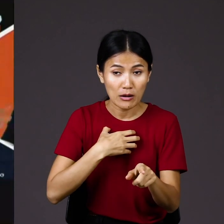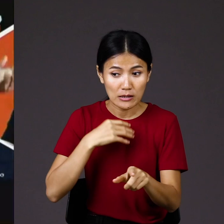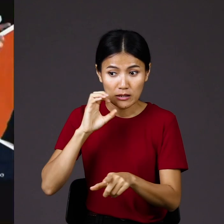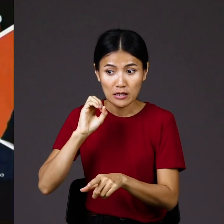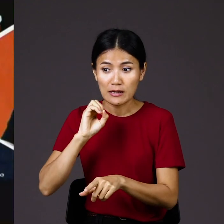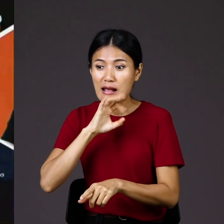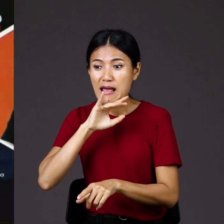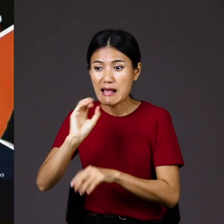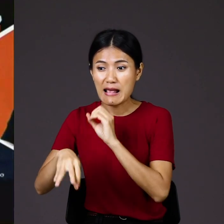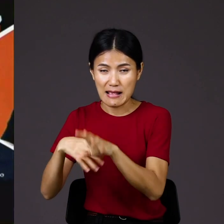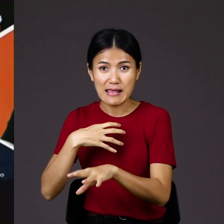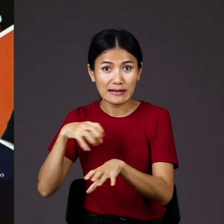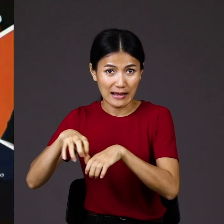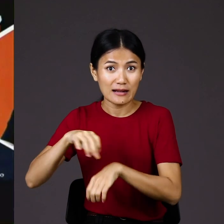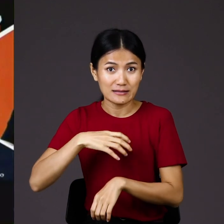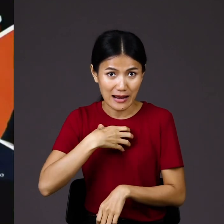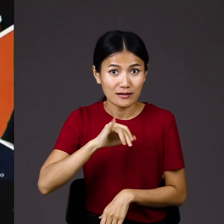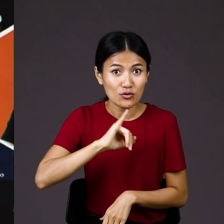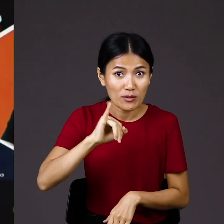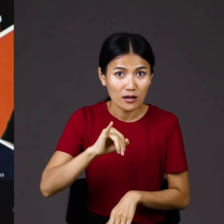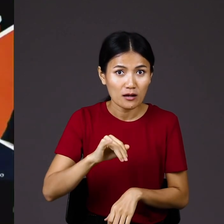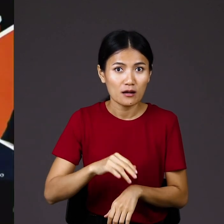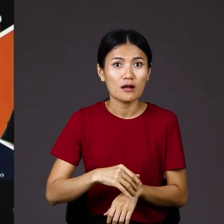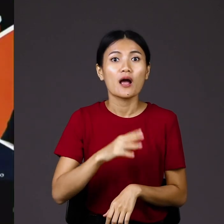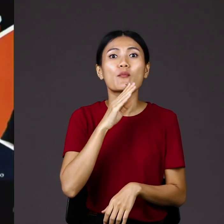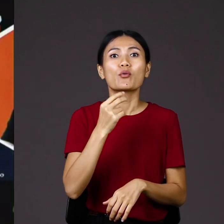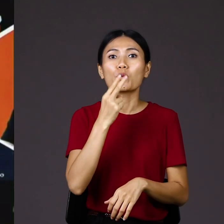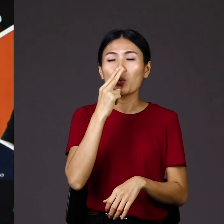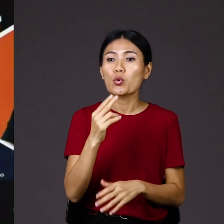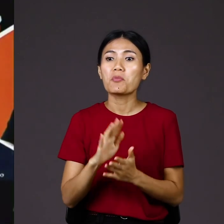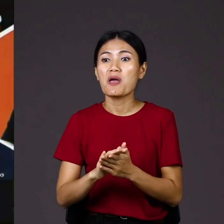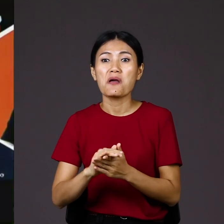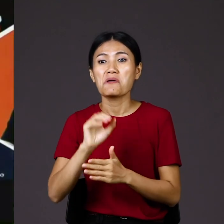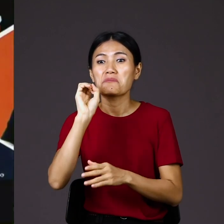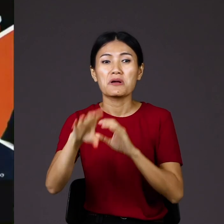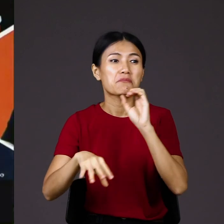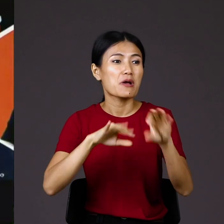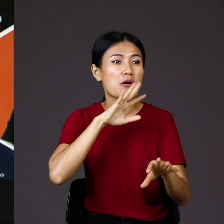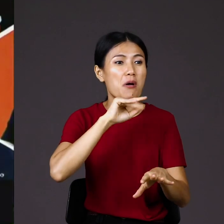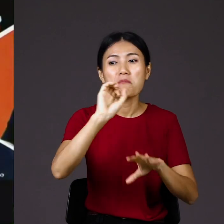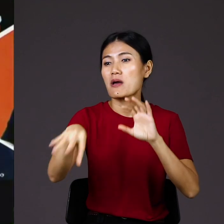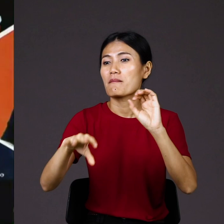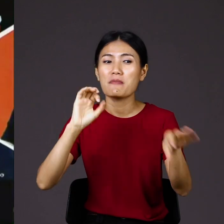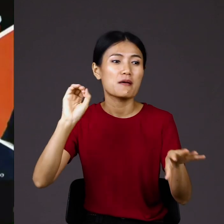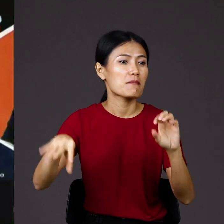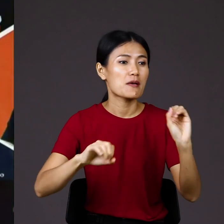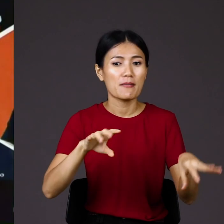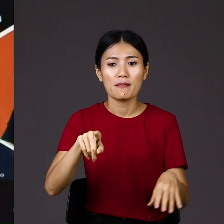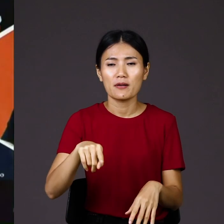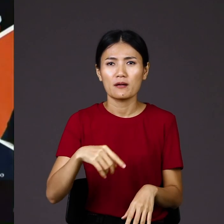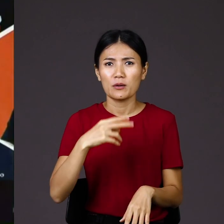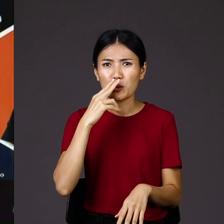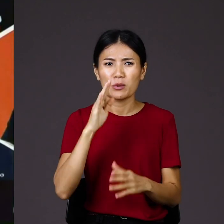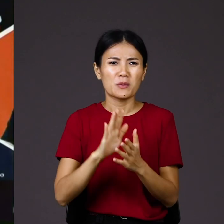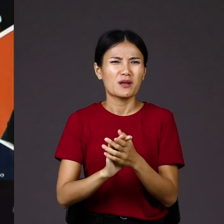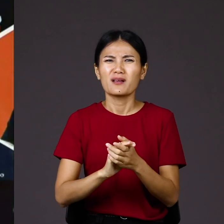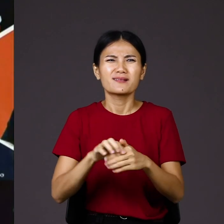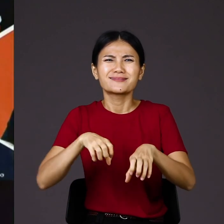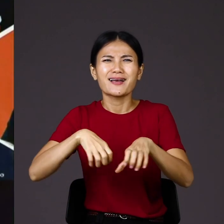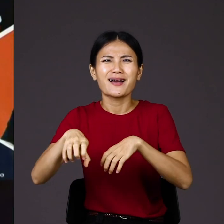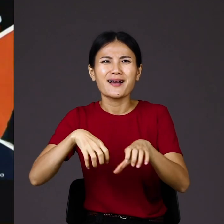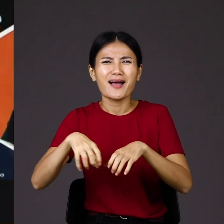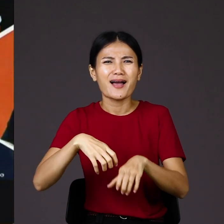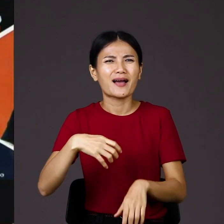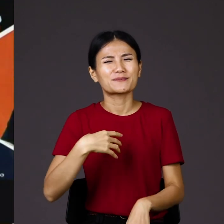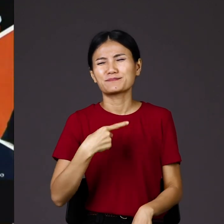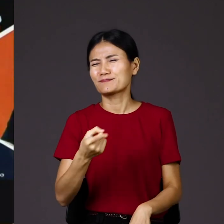ถ้าเราขับรถไปเราจะเห็นขยะมูลฝอยถูกกองไว้ที่ต่างๆเต็มบ้านเต็มเมืองไปหมดไม่ได้รับการจัด